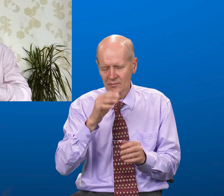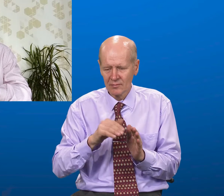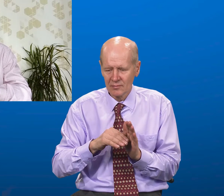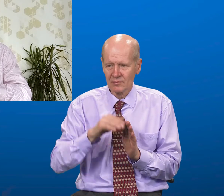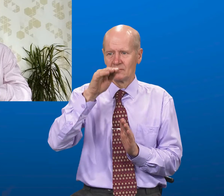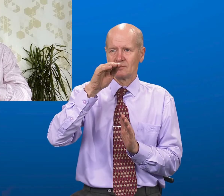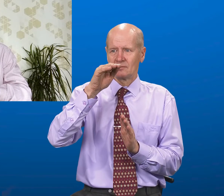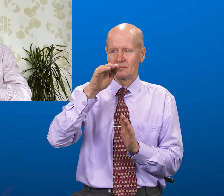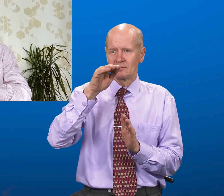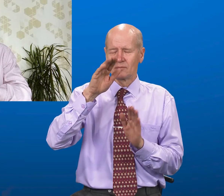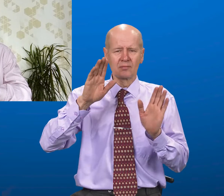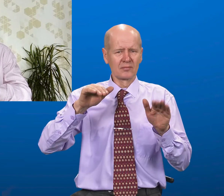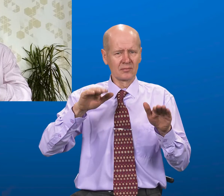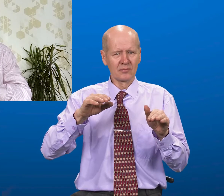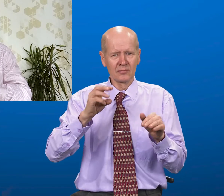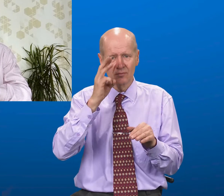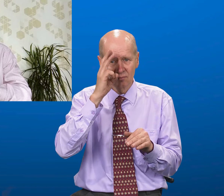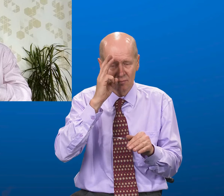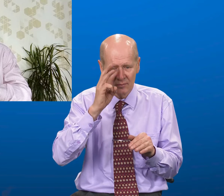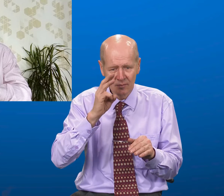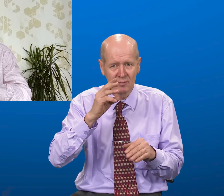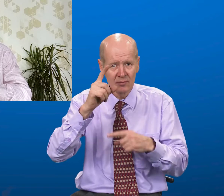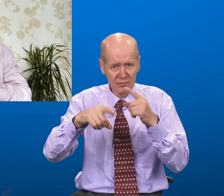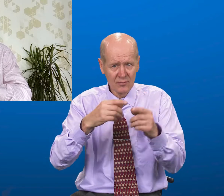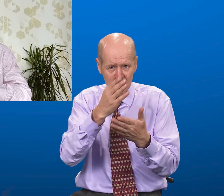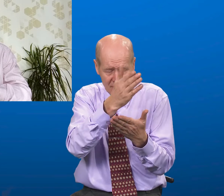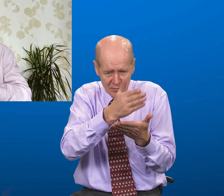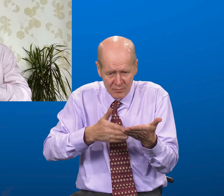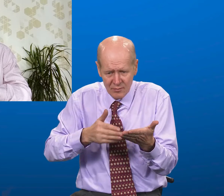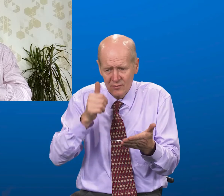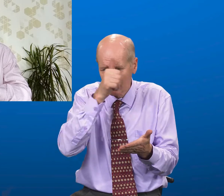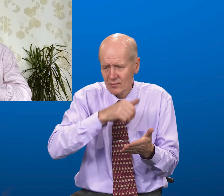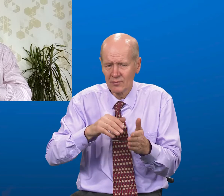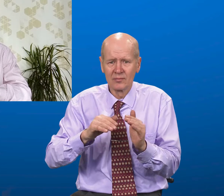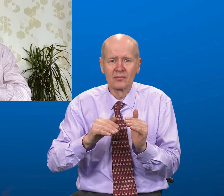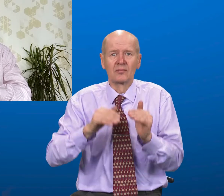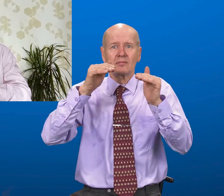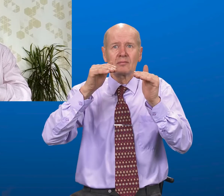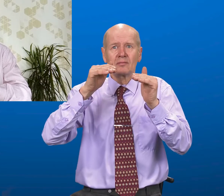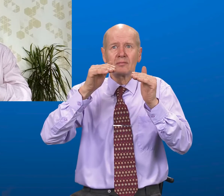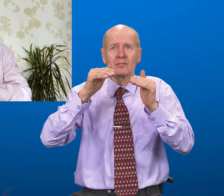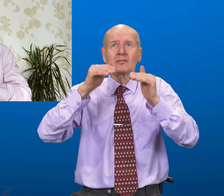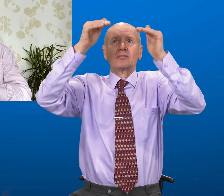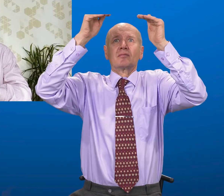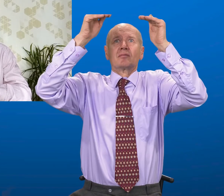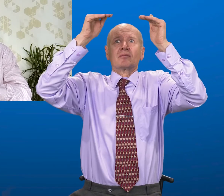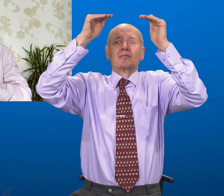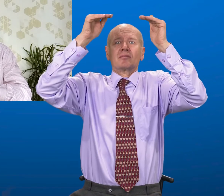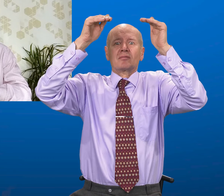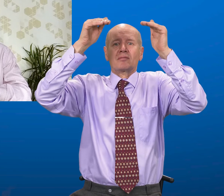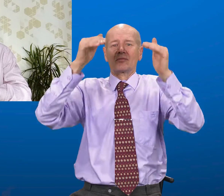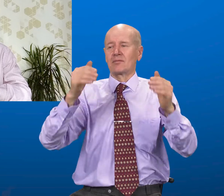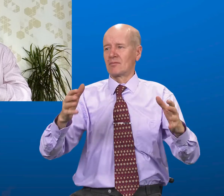повышает мне зарплату. Через 1/2 он повышает мне зарплату еще раз, потом еще раз. И